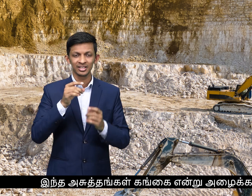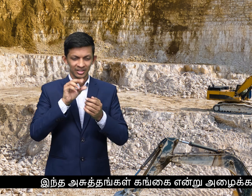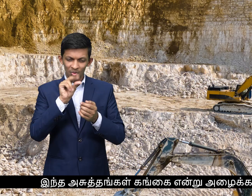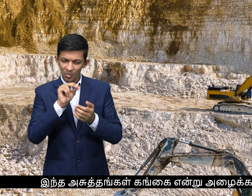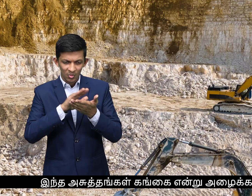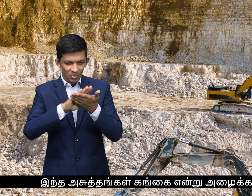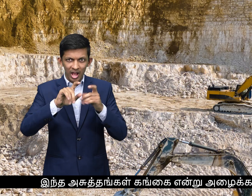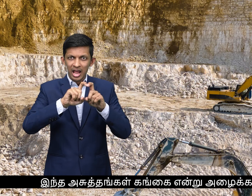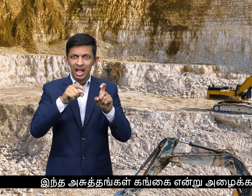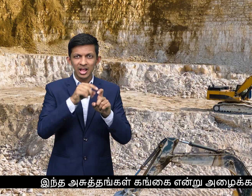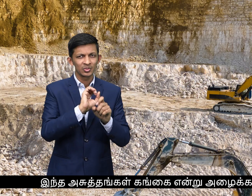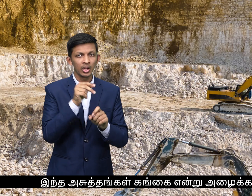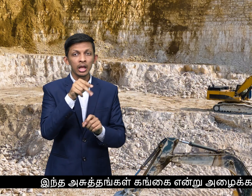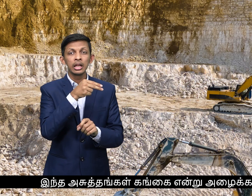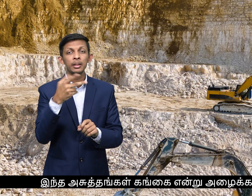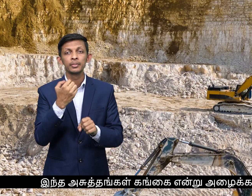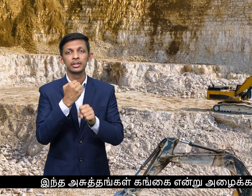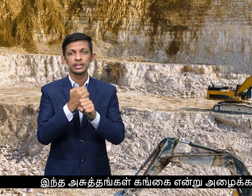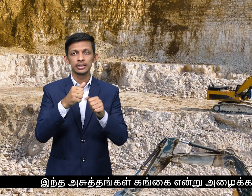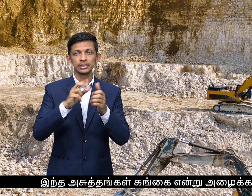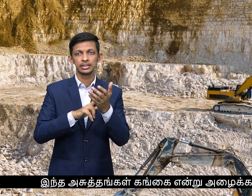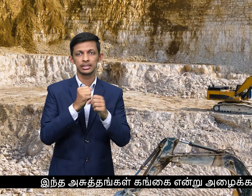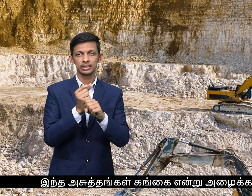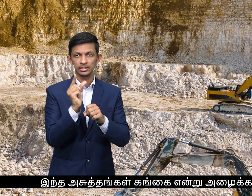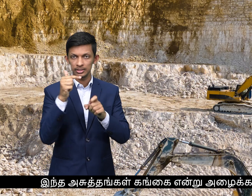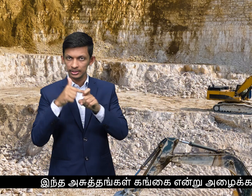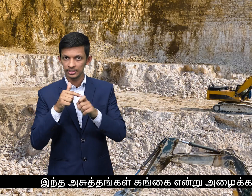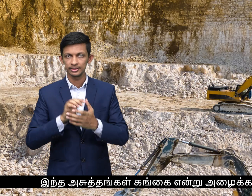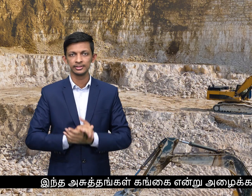இந்த அசுத்தங்கள் கனிம கழிவு என்று அழைக்கப்படுகின்றன.